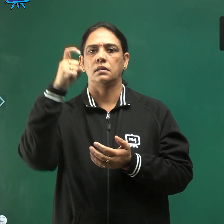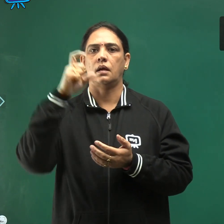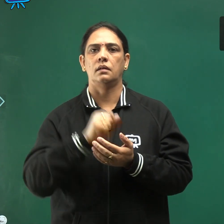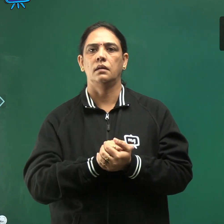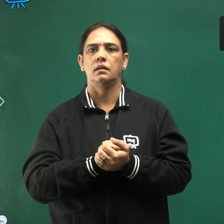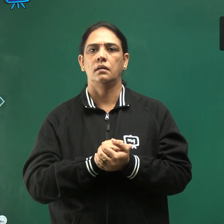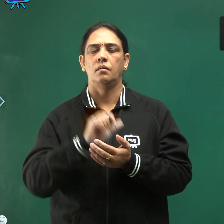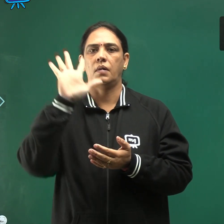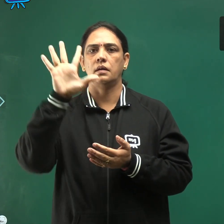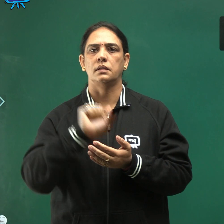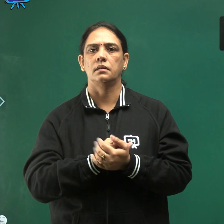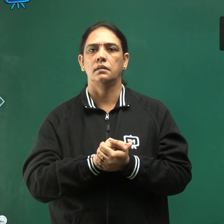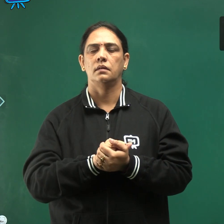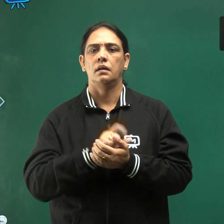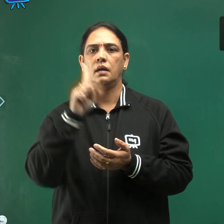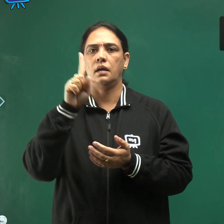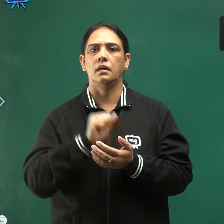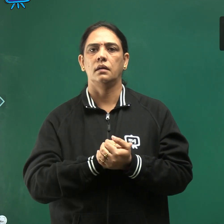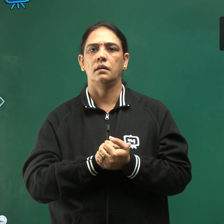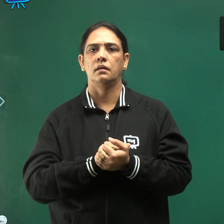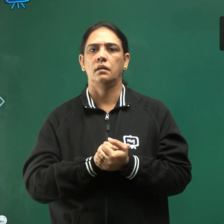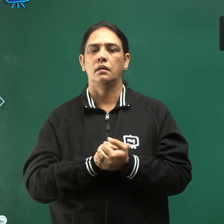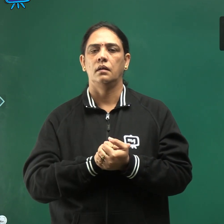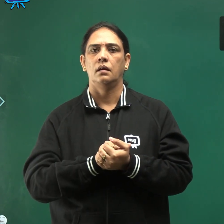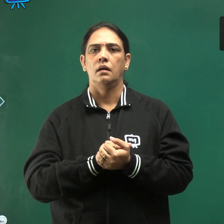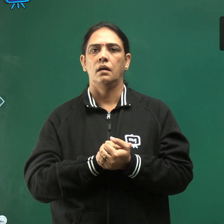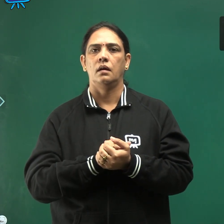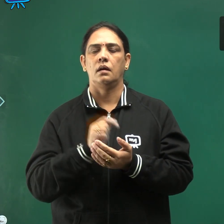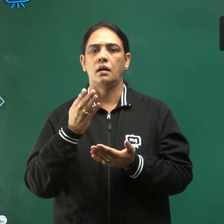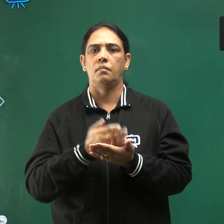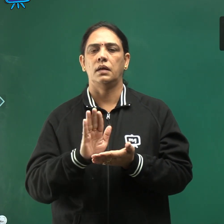7, 5, 1 का माध्यक